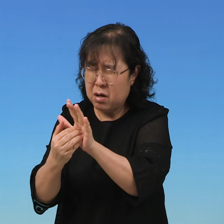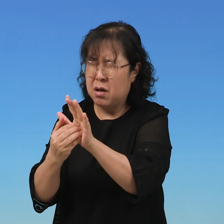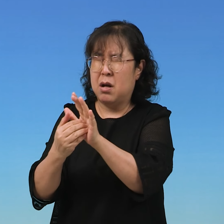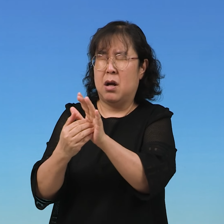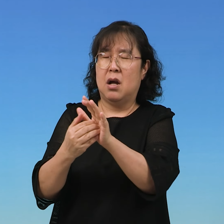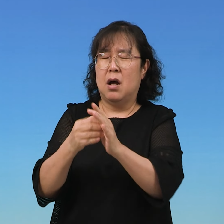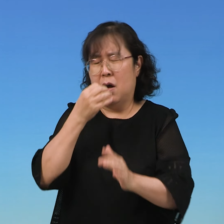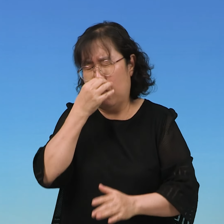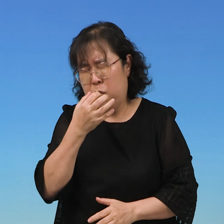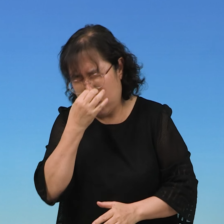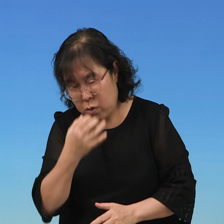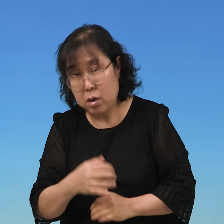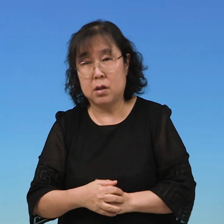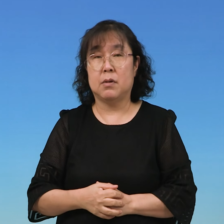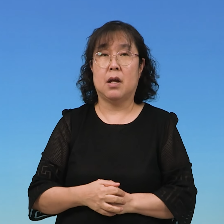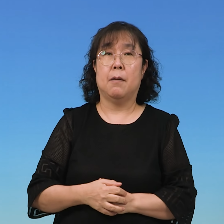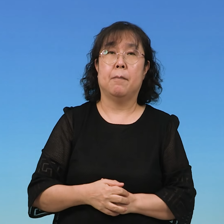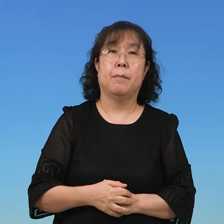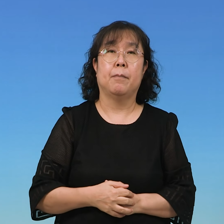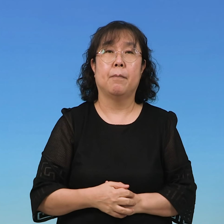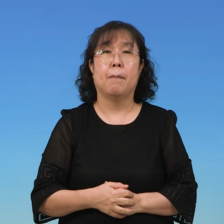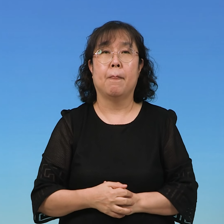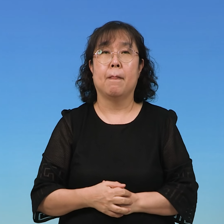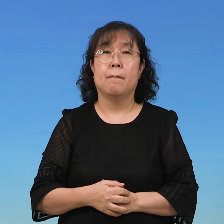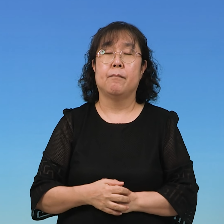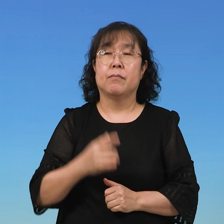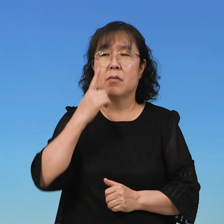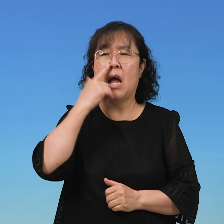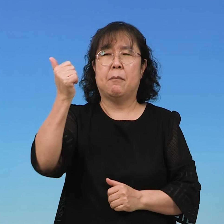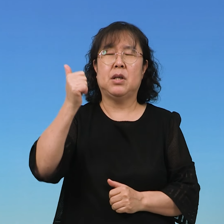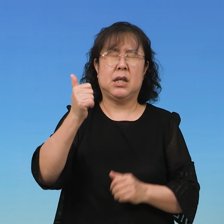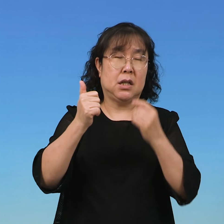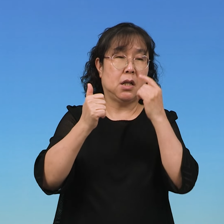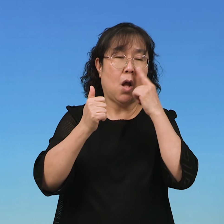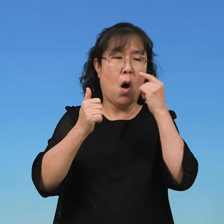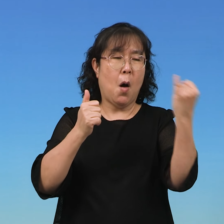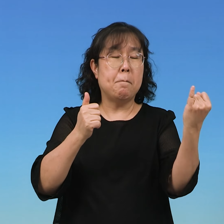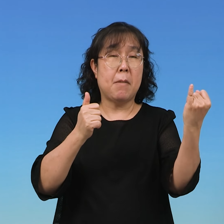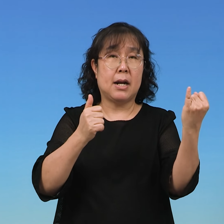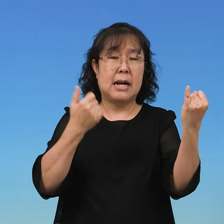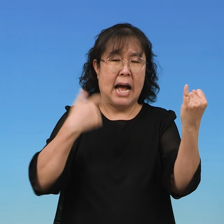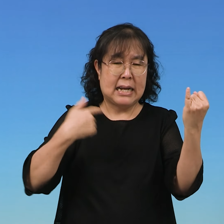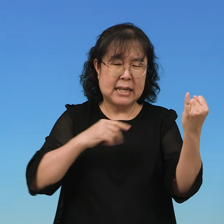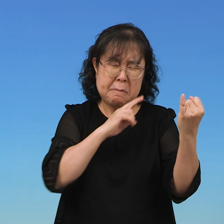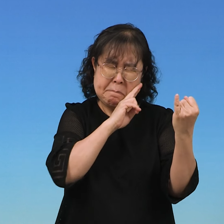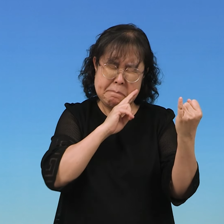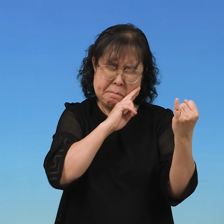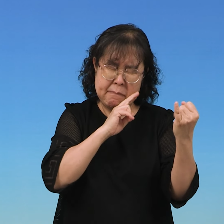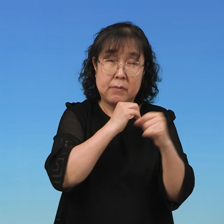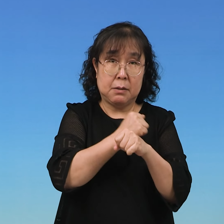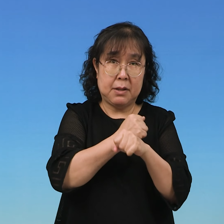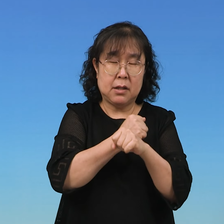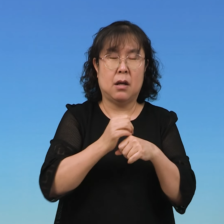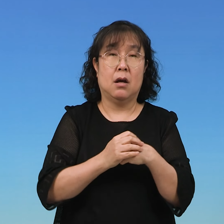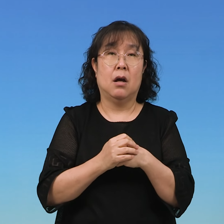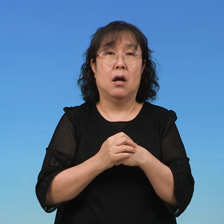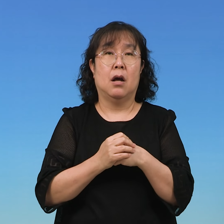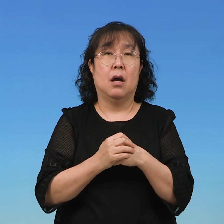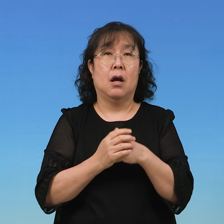했습니다. 날로 심해지던 의처증, 정신적 육체적인 고통을 견디다 못하신